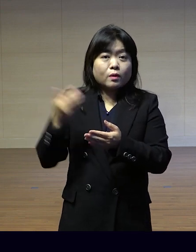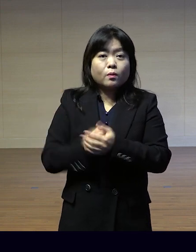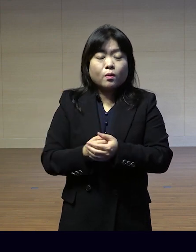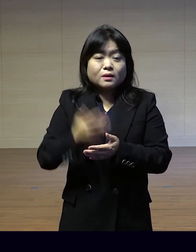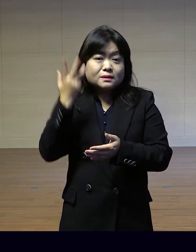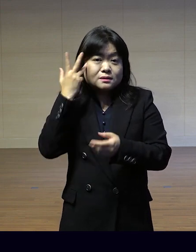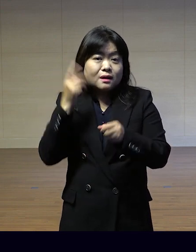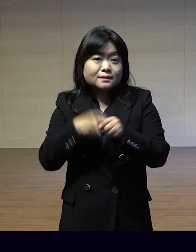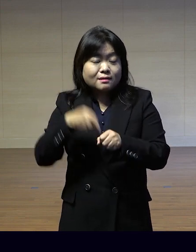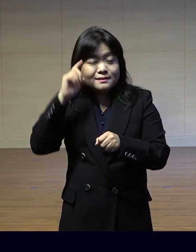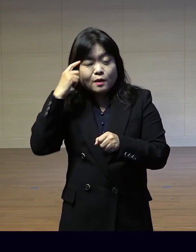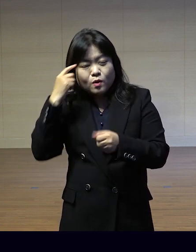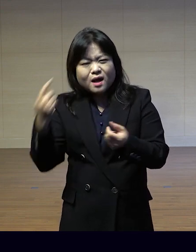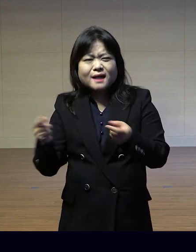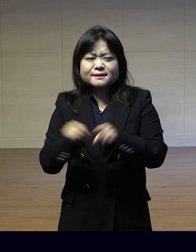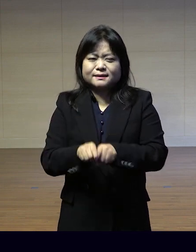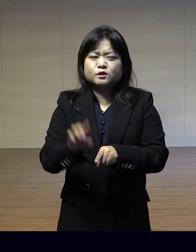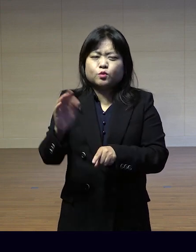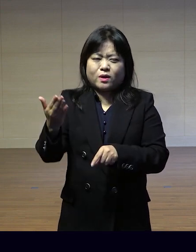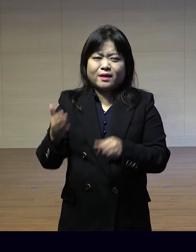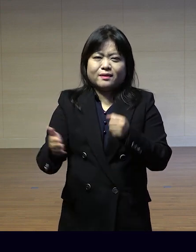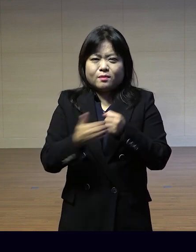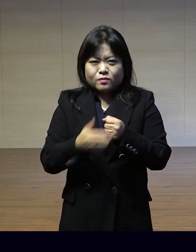철학적 사유하고 같이 가는 것이지